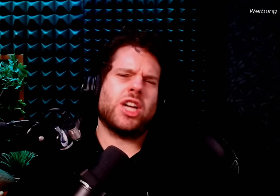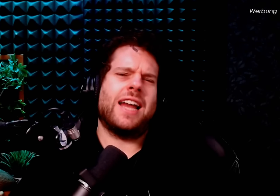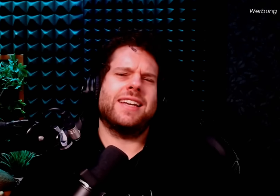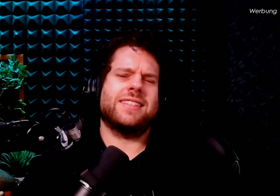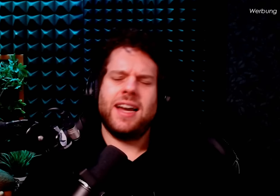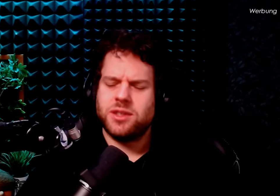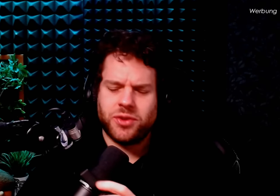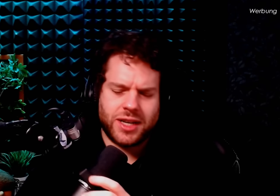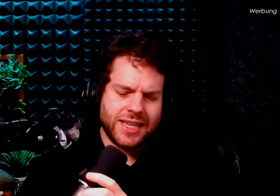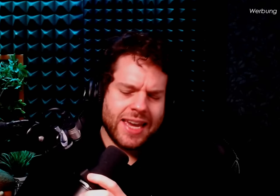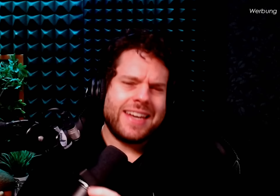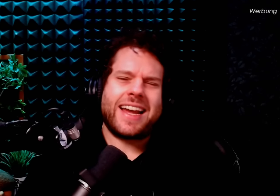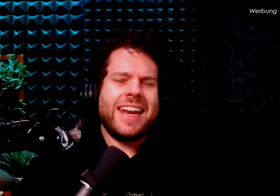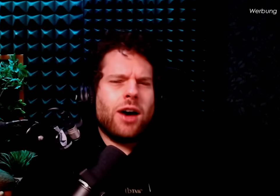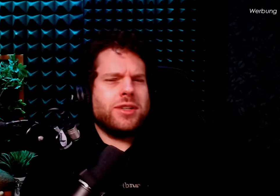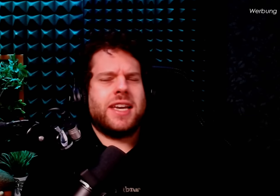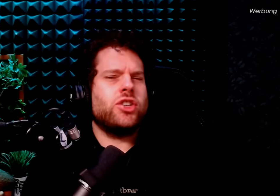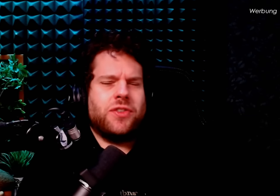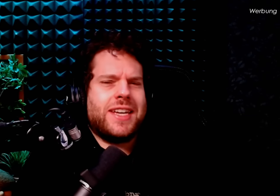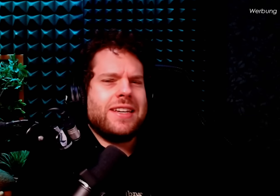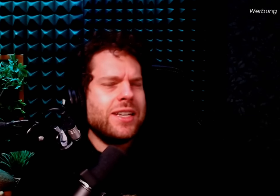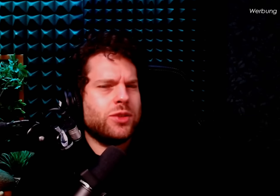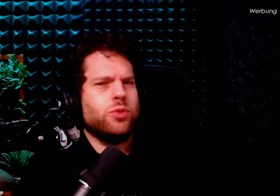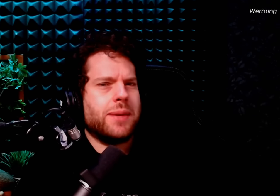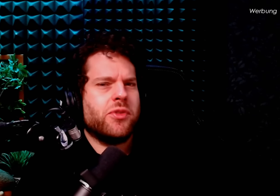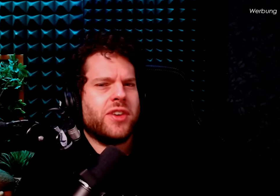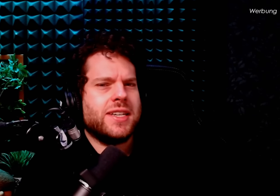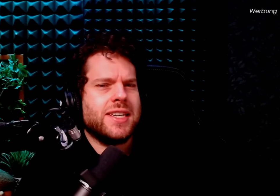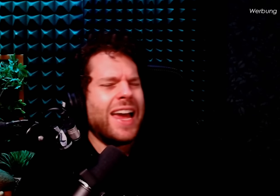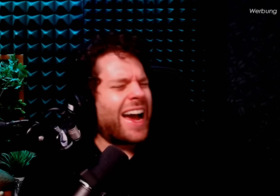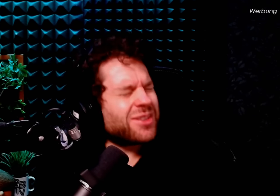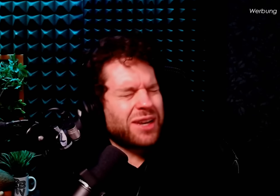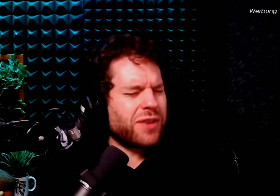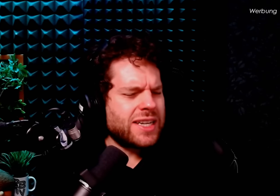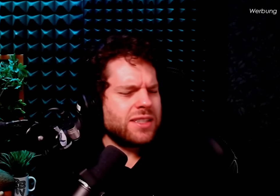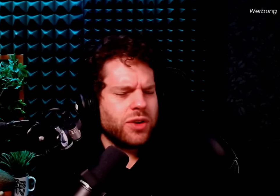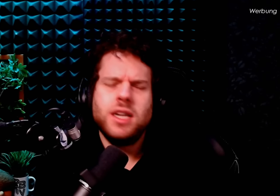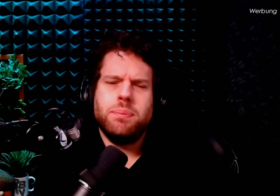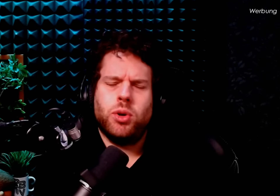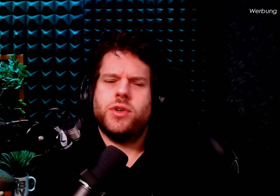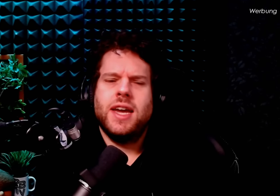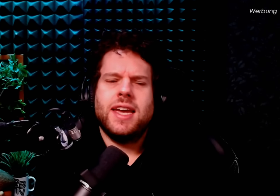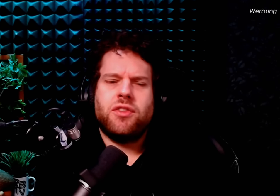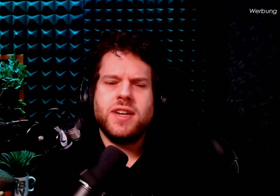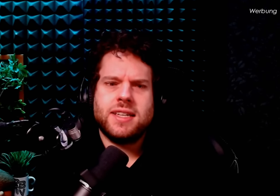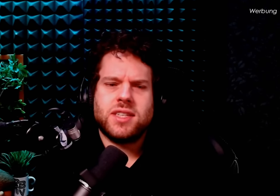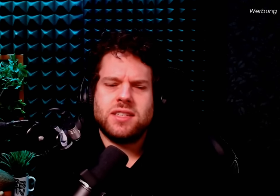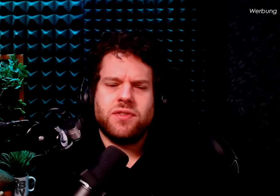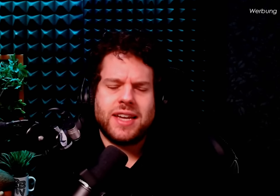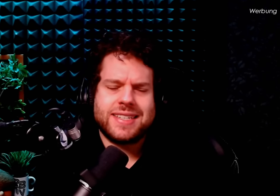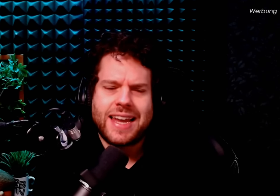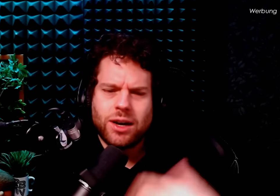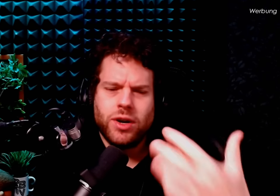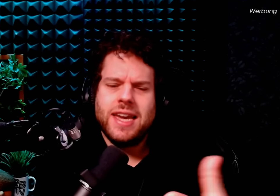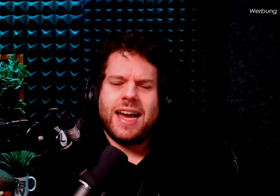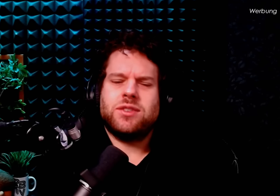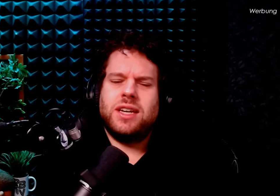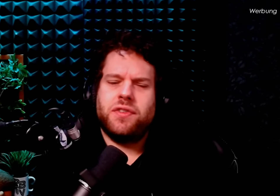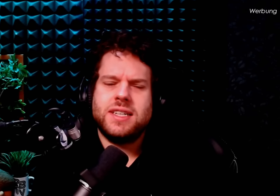typisch Alex, ne? Also wirklich, der kann auch seine Schwächen nicht zugeben, finde ich. Also ich finde das wirklich blöd. Ich finde das, das hat auch, also ich finde